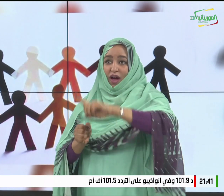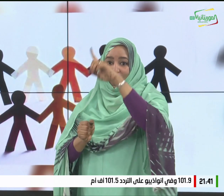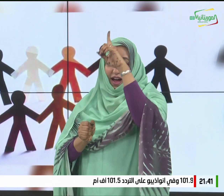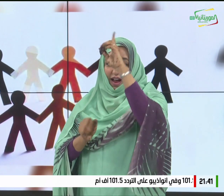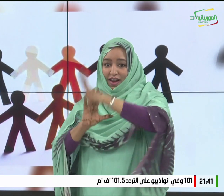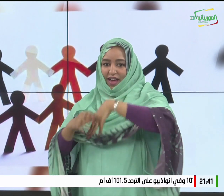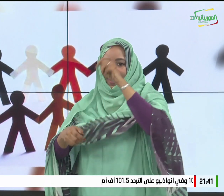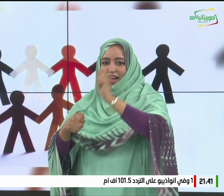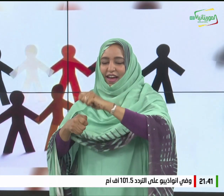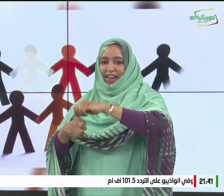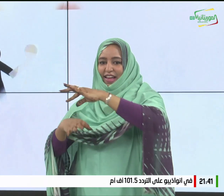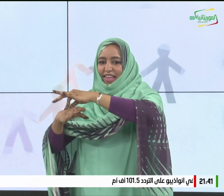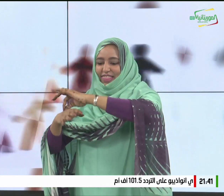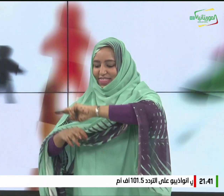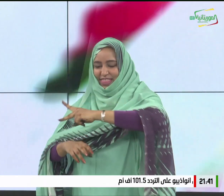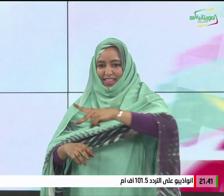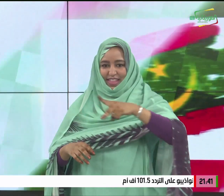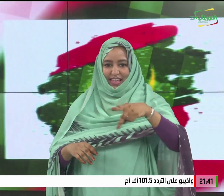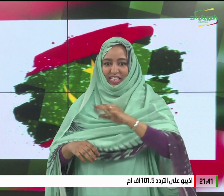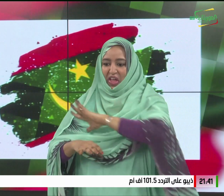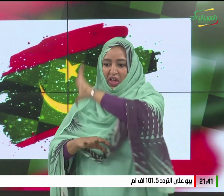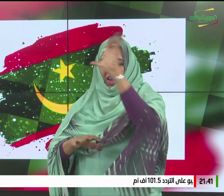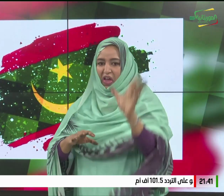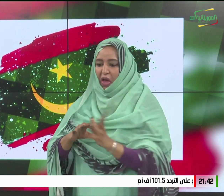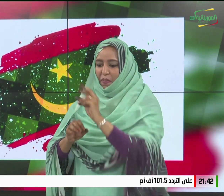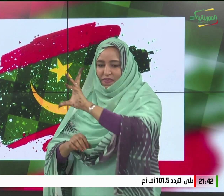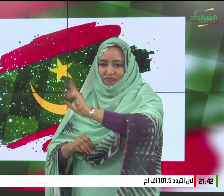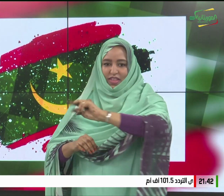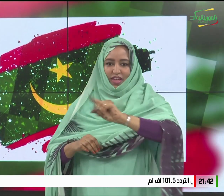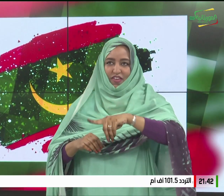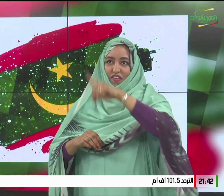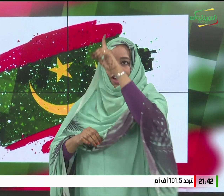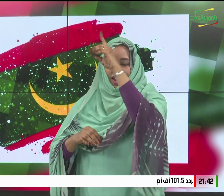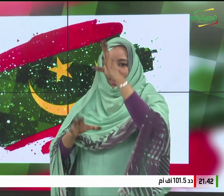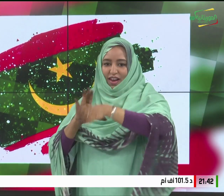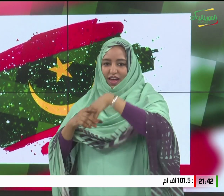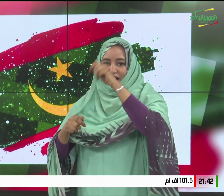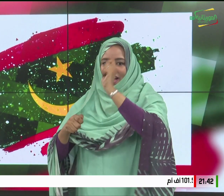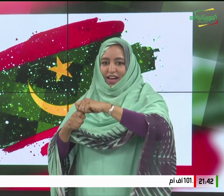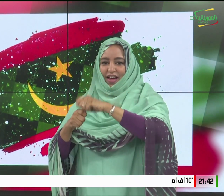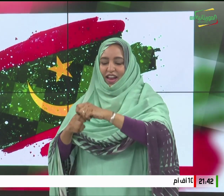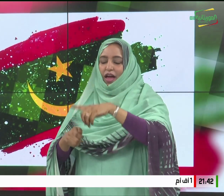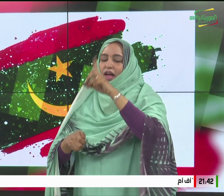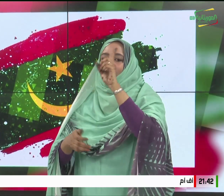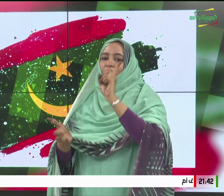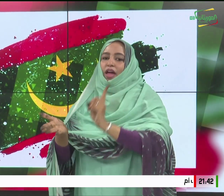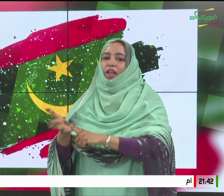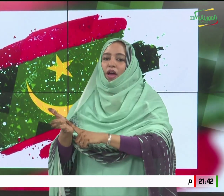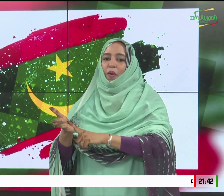يجب احترامها وتقبلها في المجتمع الواحد، وتقتضي التراحم بين الأفراد في نطاق